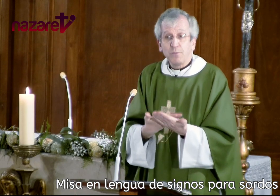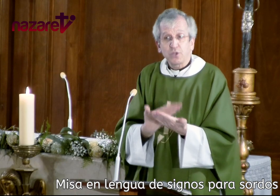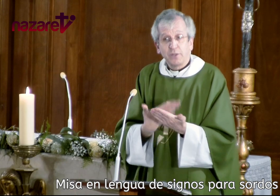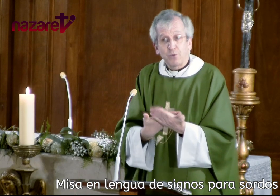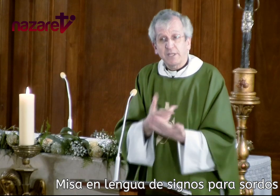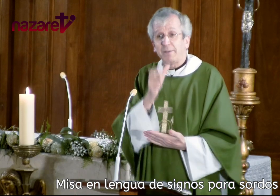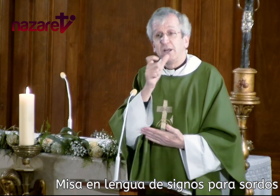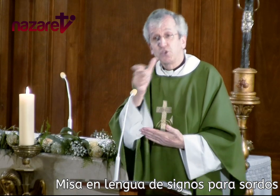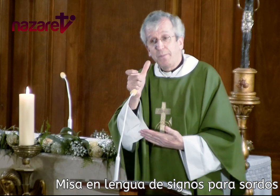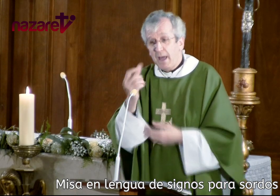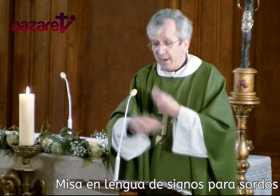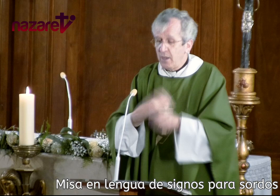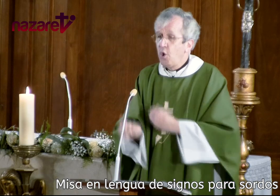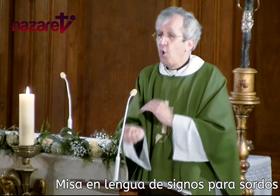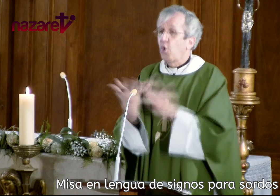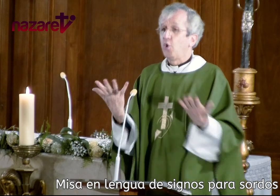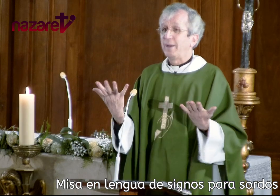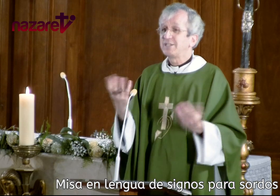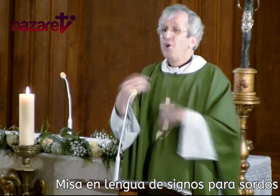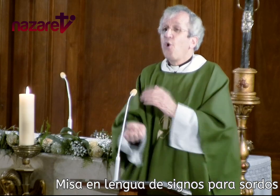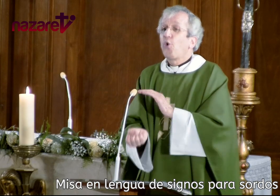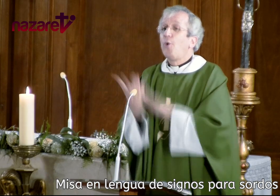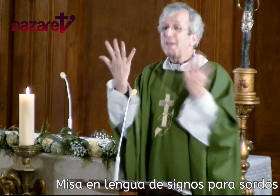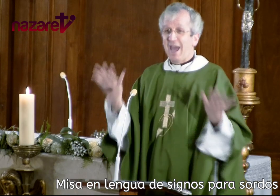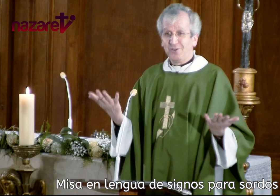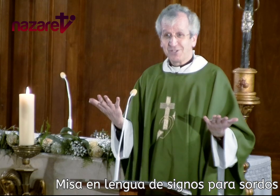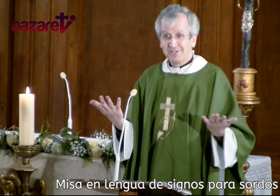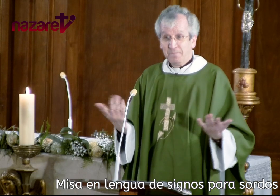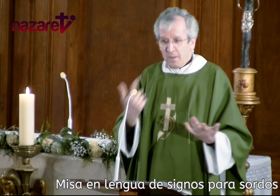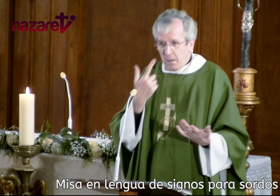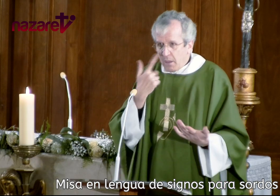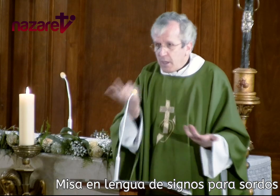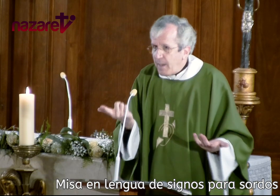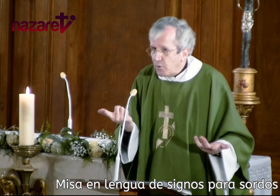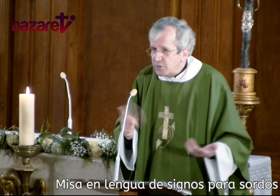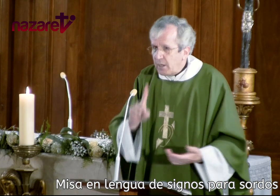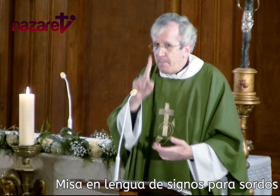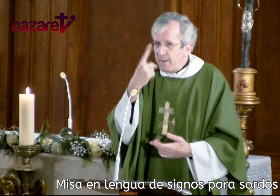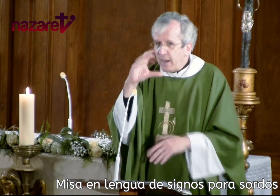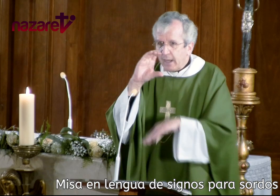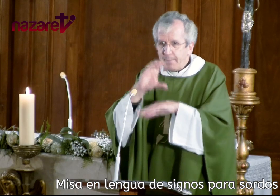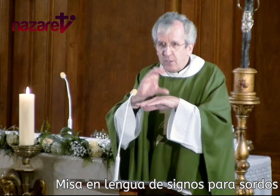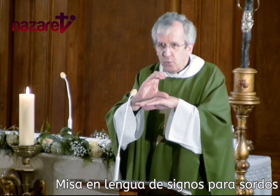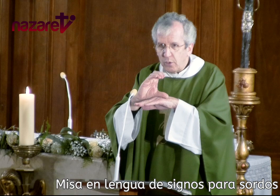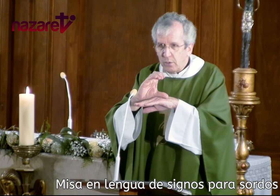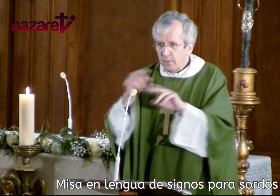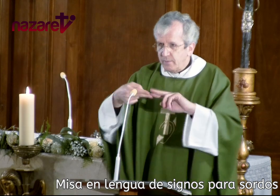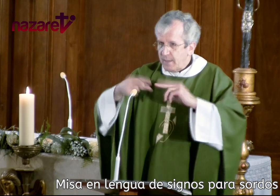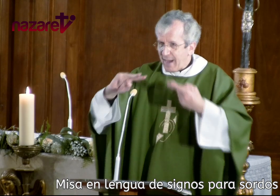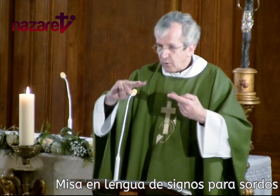hemos demostrado su palabra con obras con milagros y vemos que en el primer capítulo de marcos